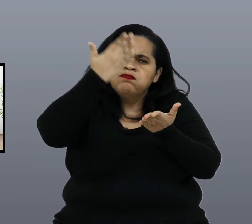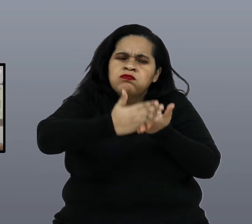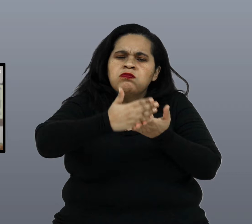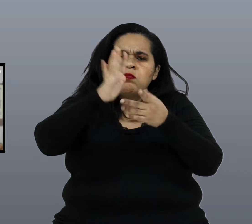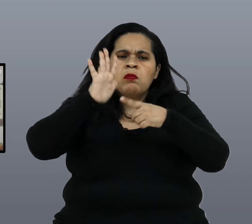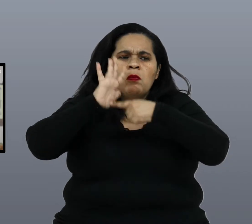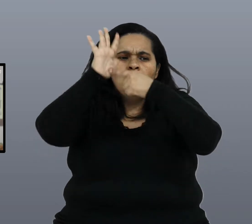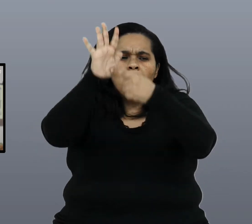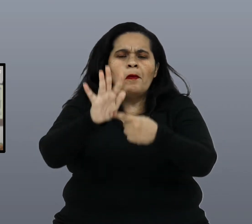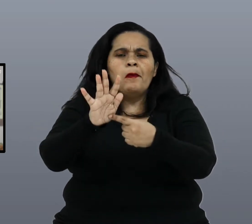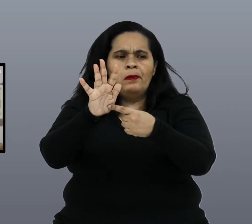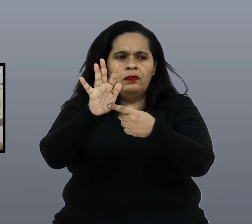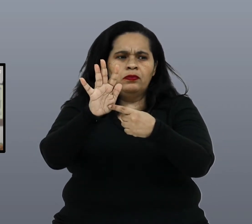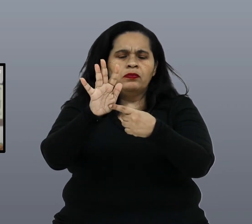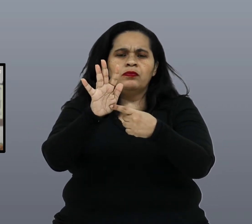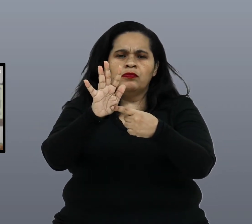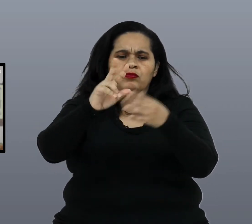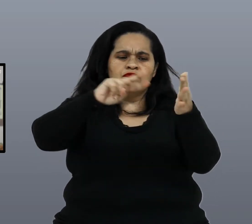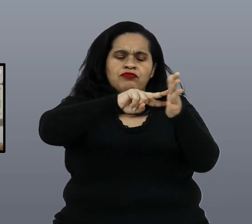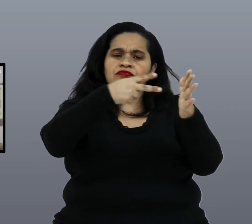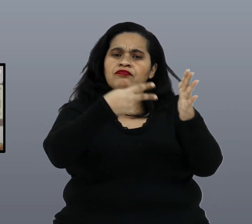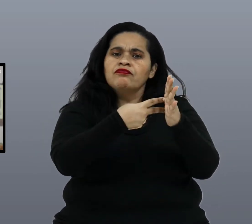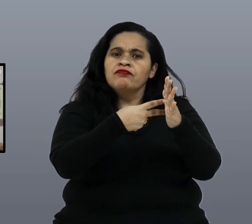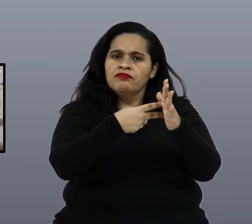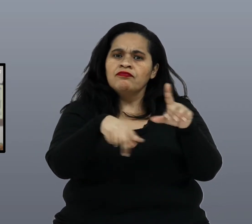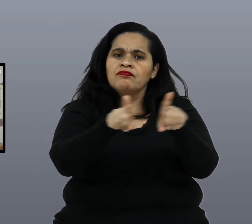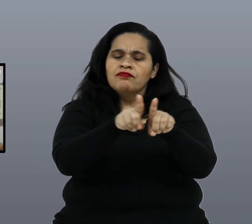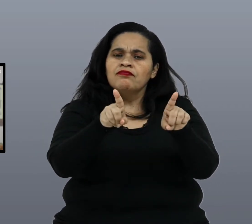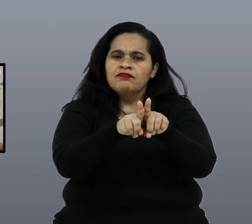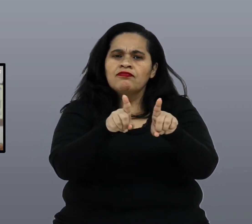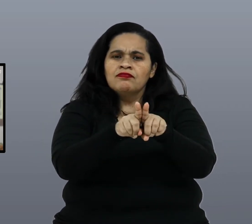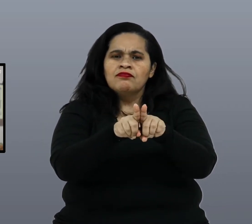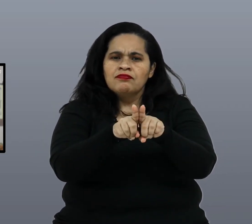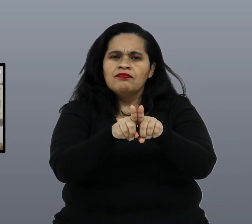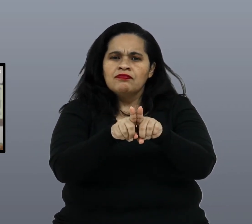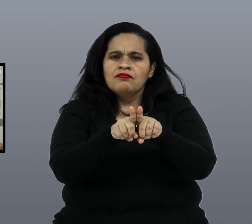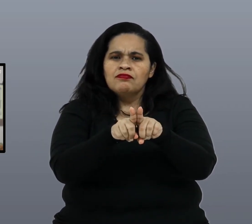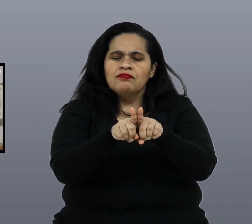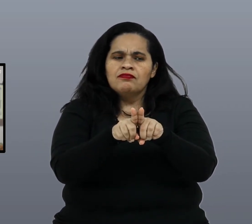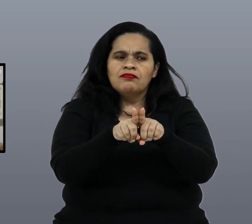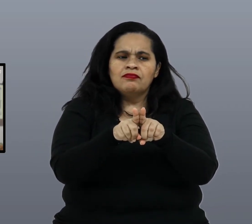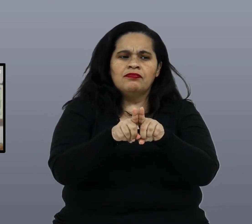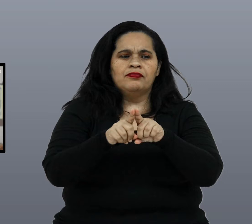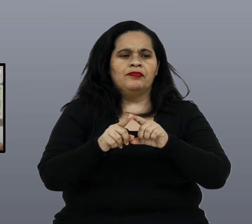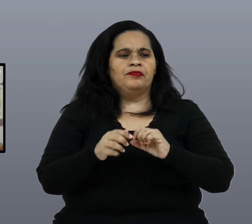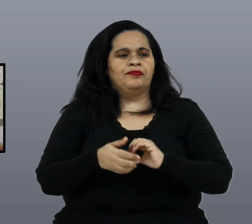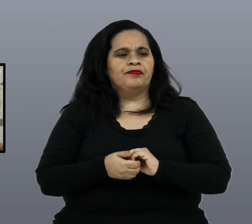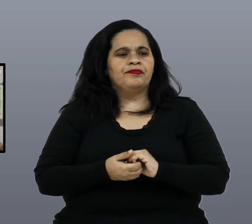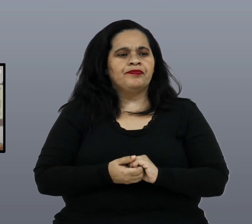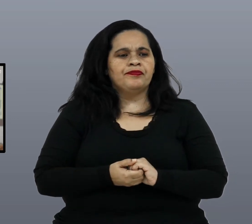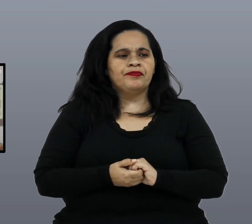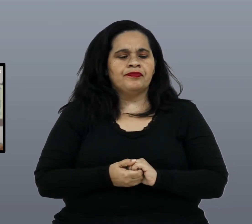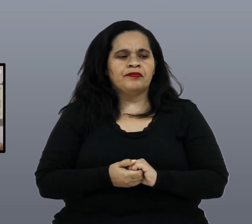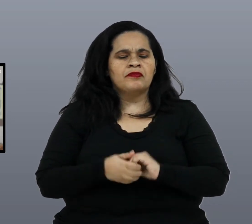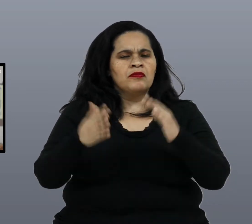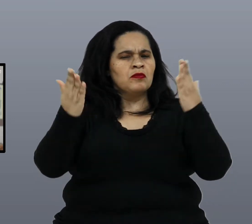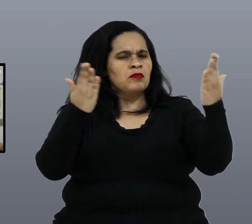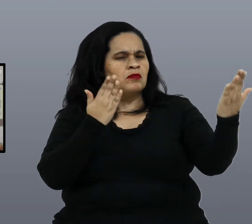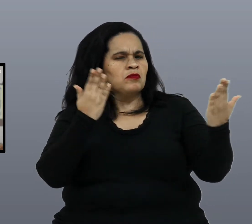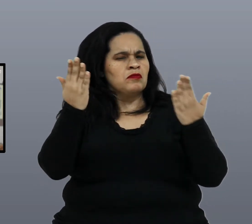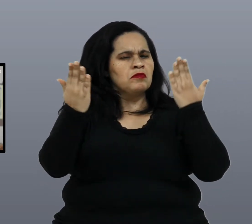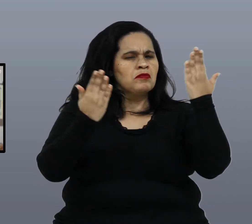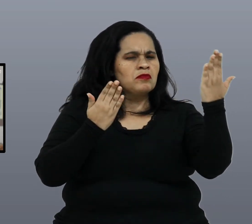mostrando até a insignificância dele, que se achava tão cheio de significado, né? Se